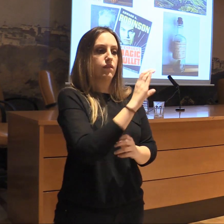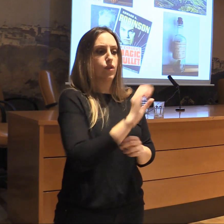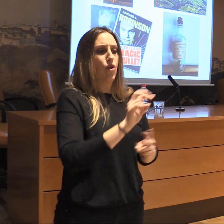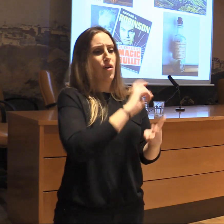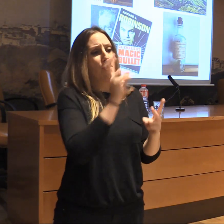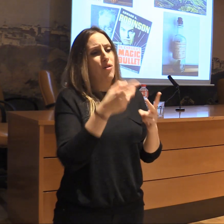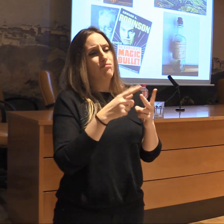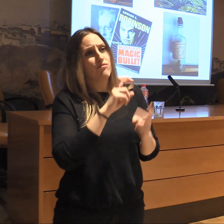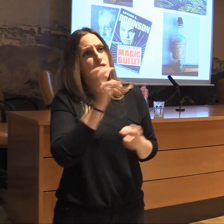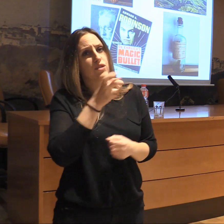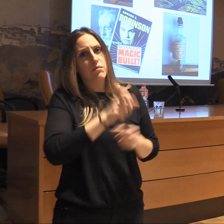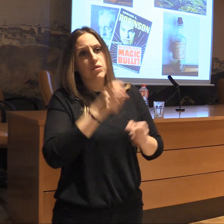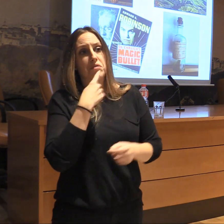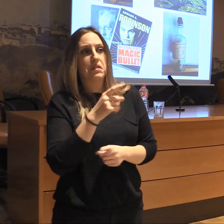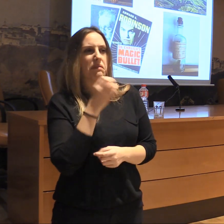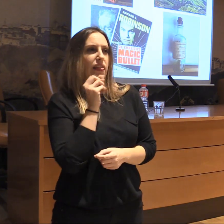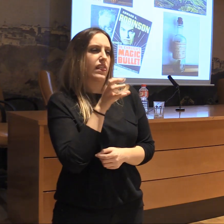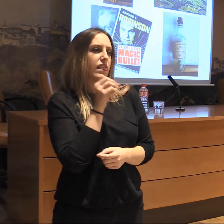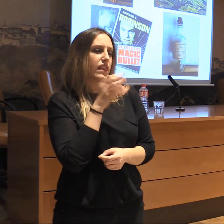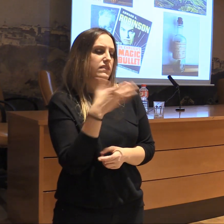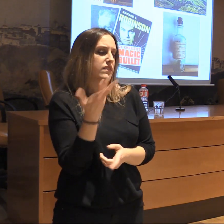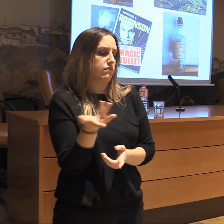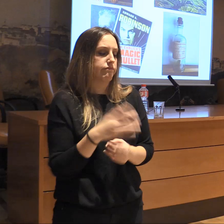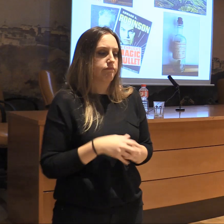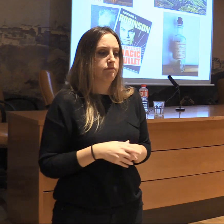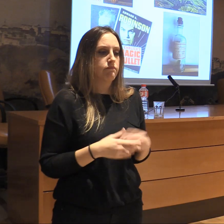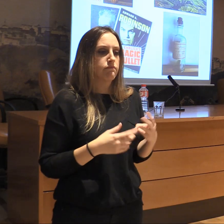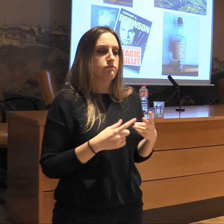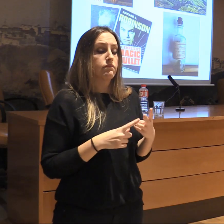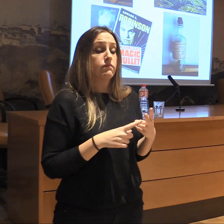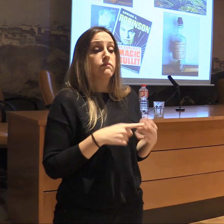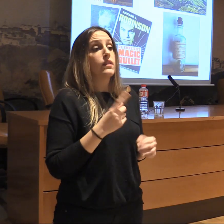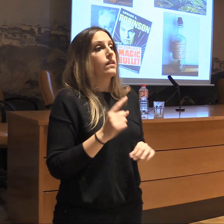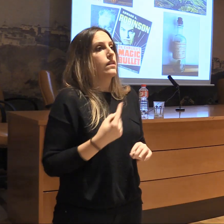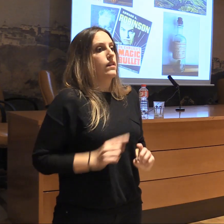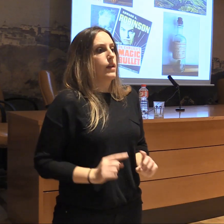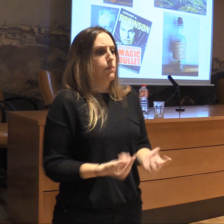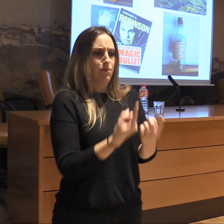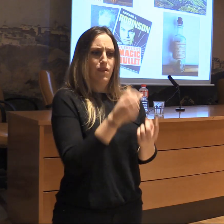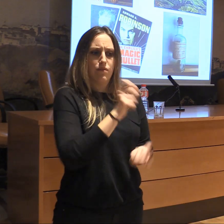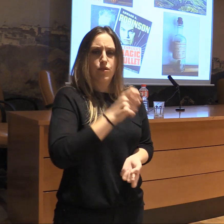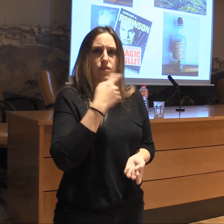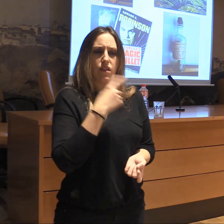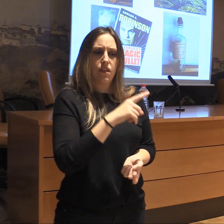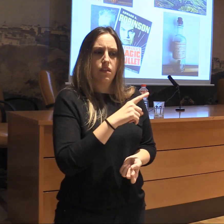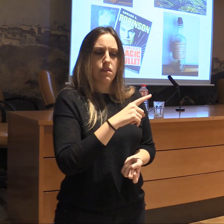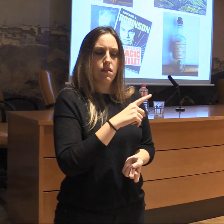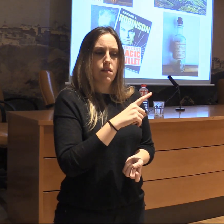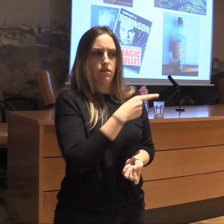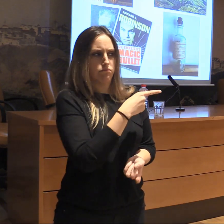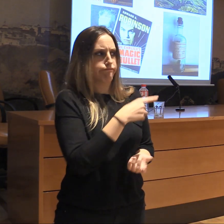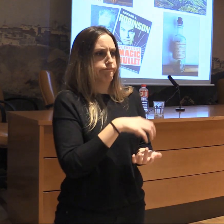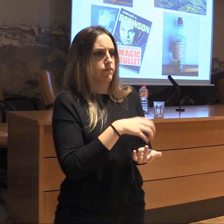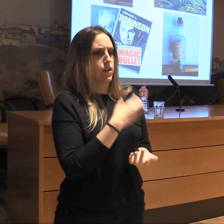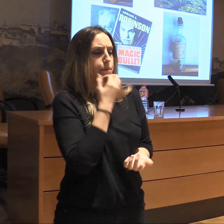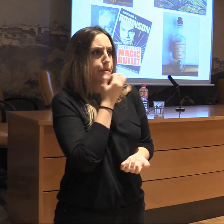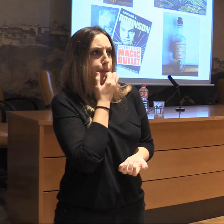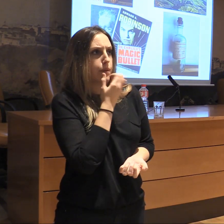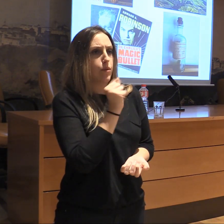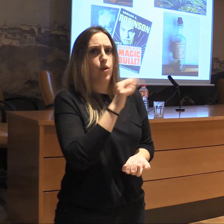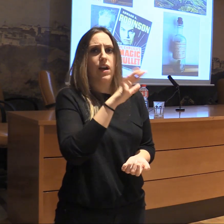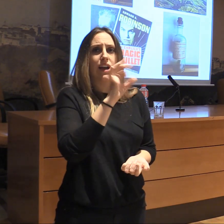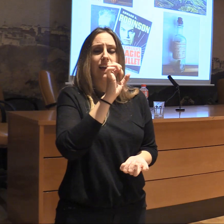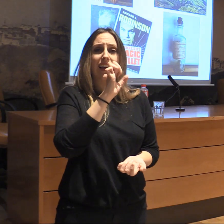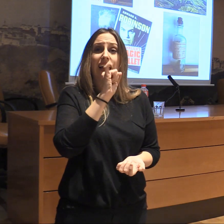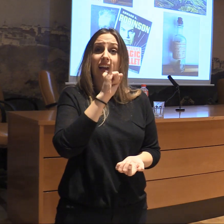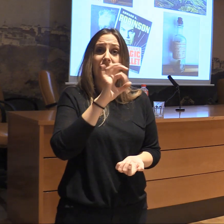charlatán. Fue la primera persona que puso en duda lo que decían las autoridades, como por ejemplo Aristóteles, y él